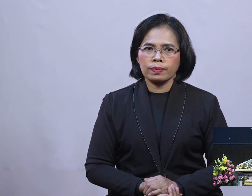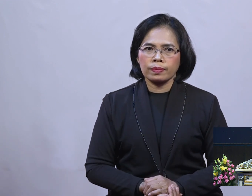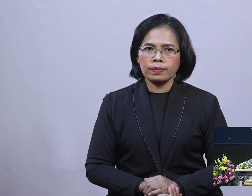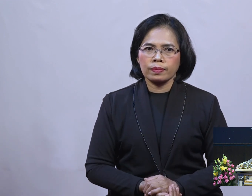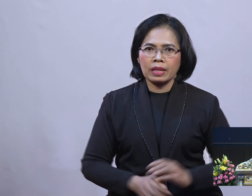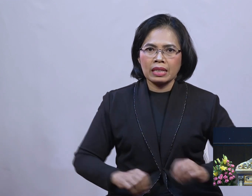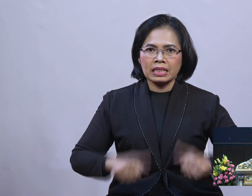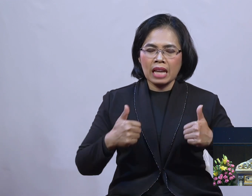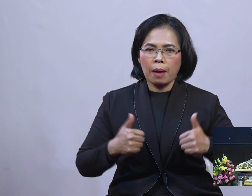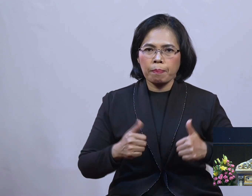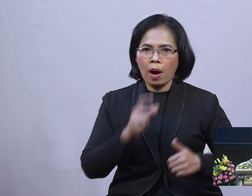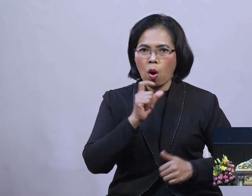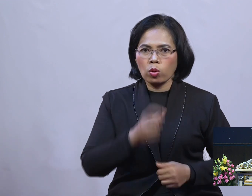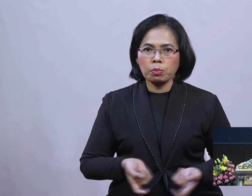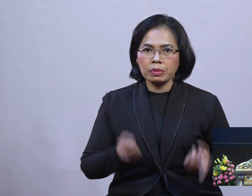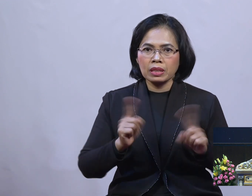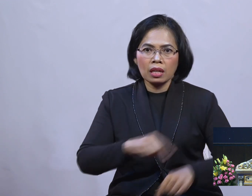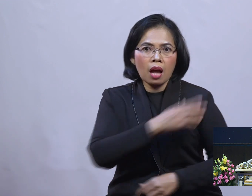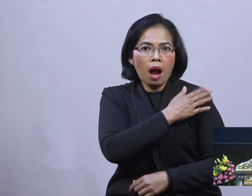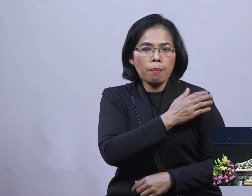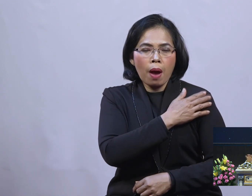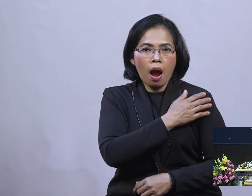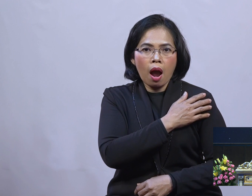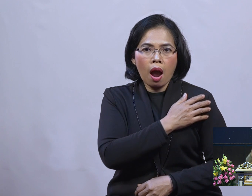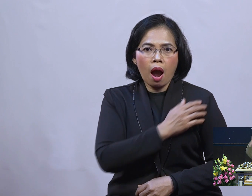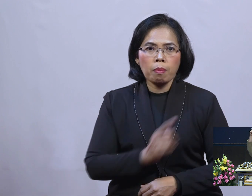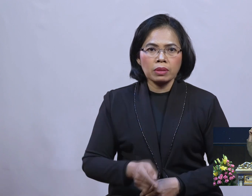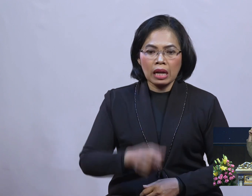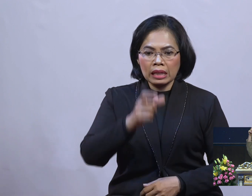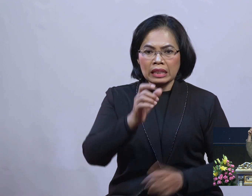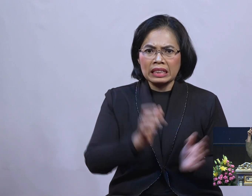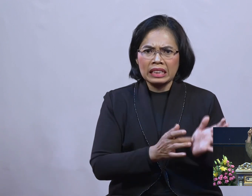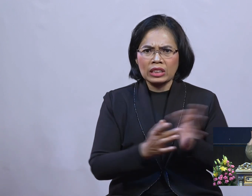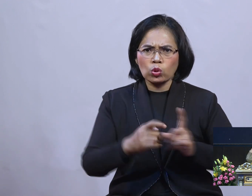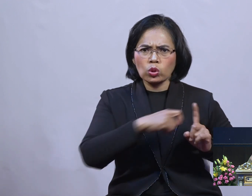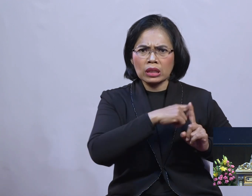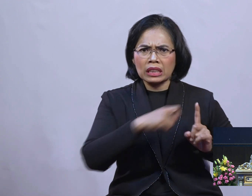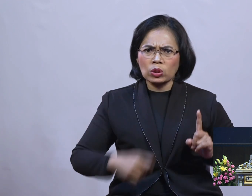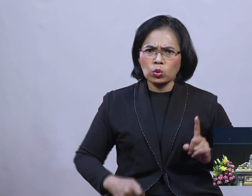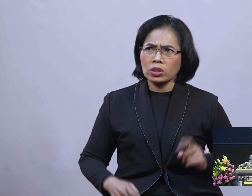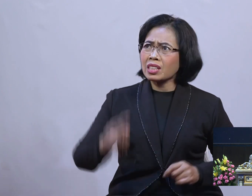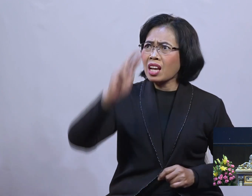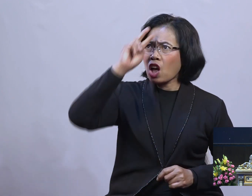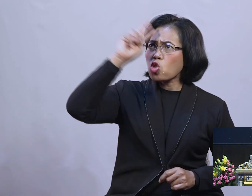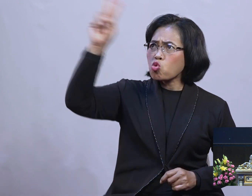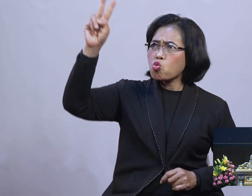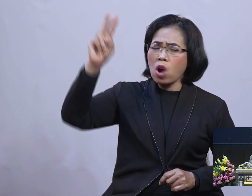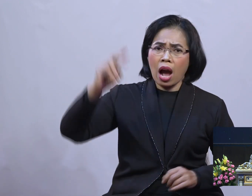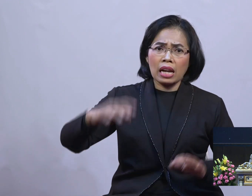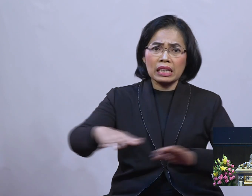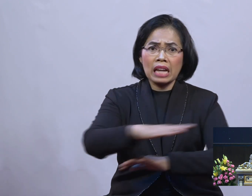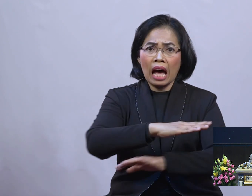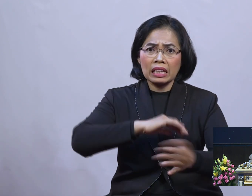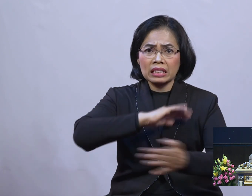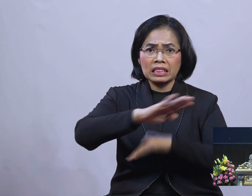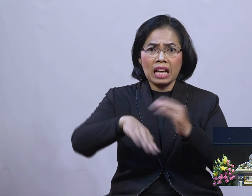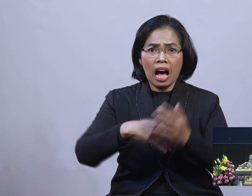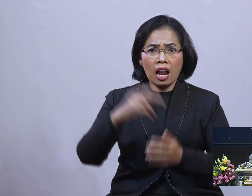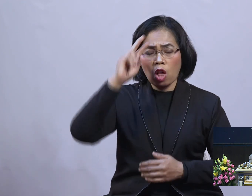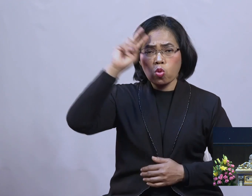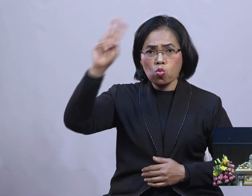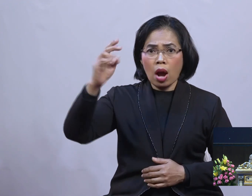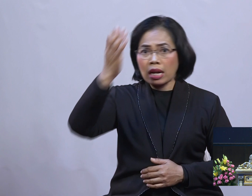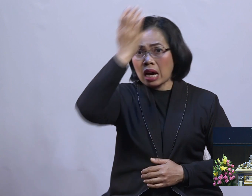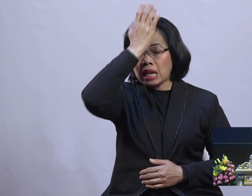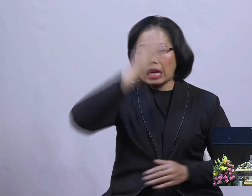Hai kesiapan menjadi hamba karena Yesus Kristus sendiri yang alat Tuhan yang segala Tuhan yang Allah raja dari segala raja yang empunya